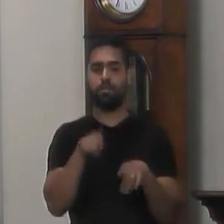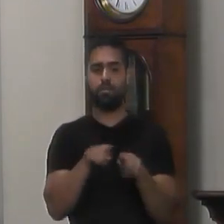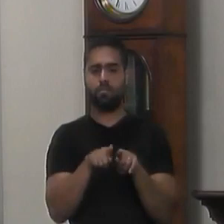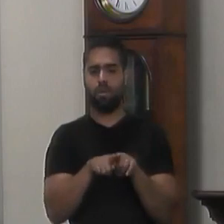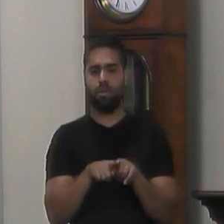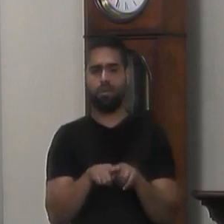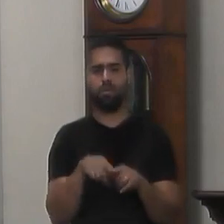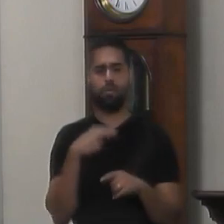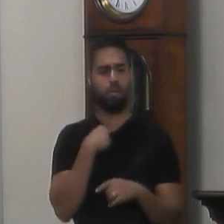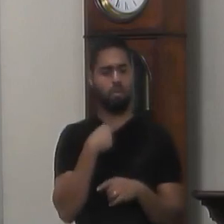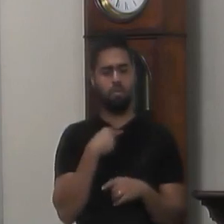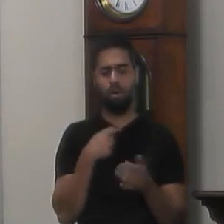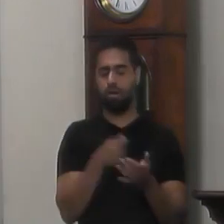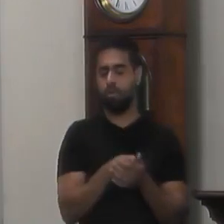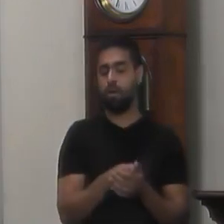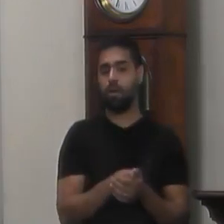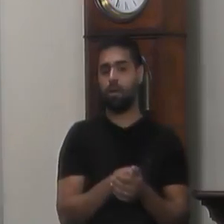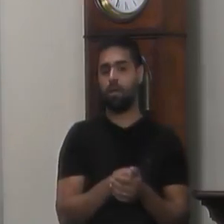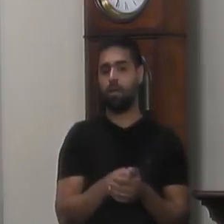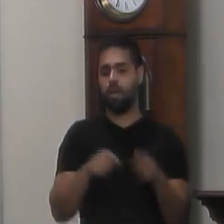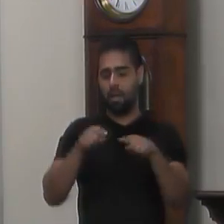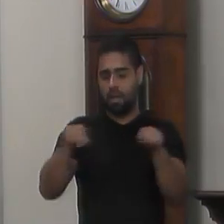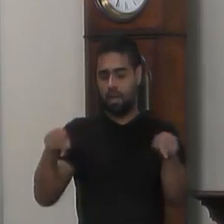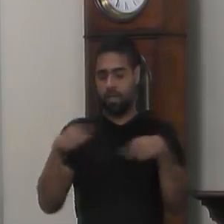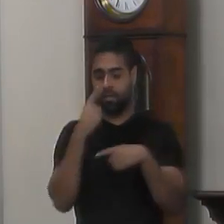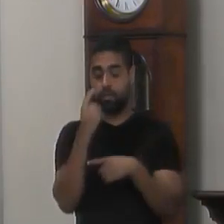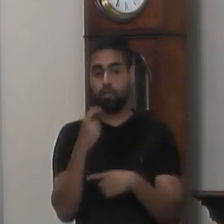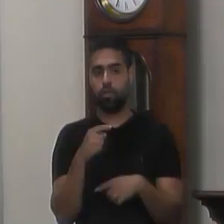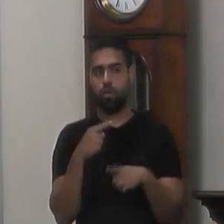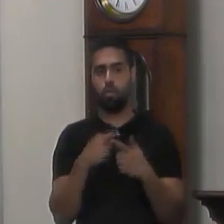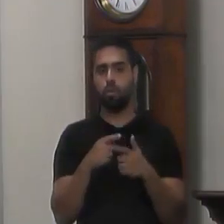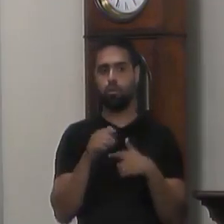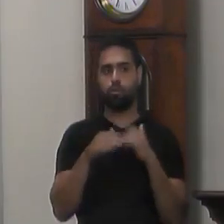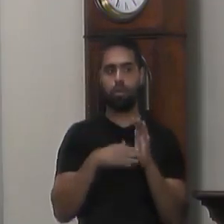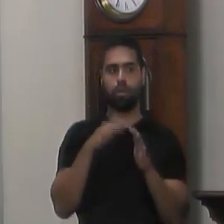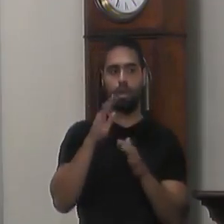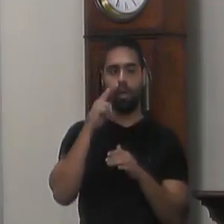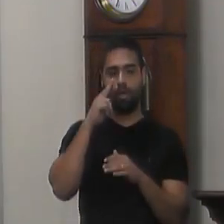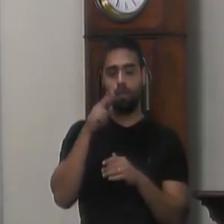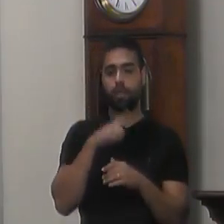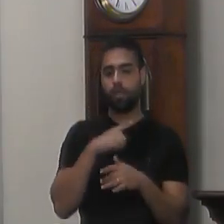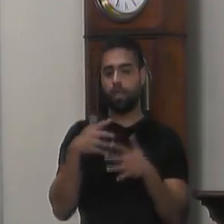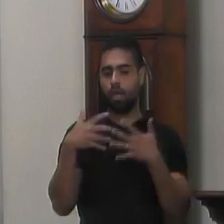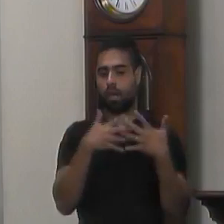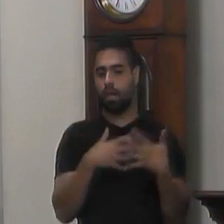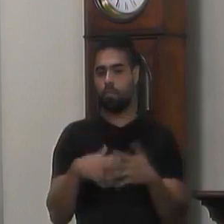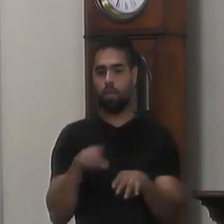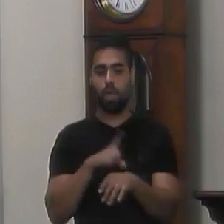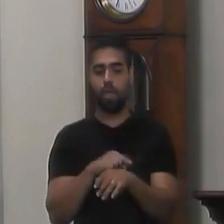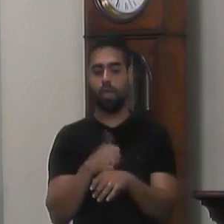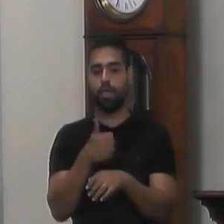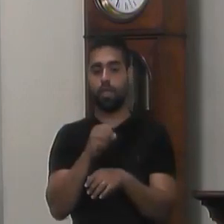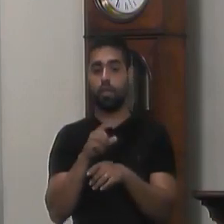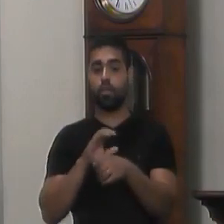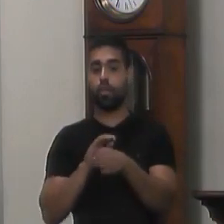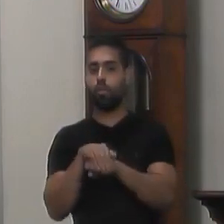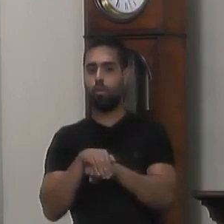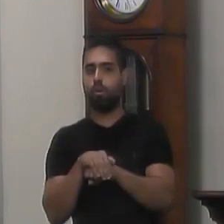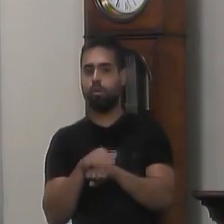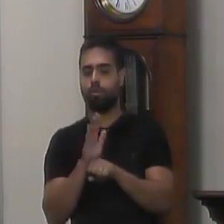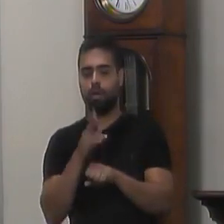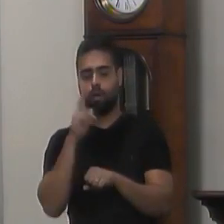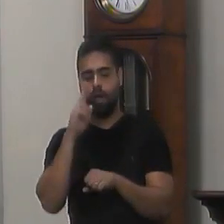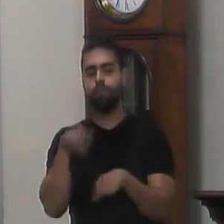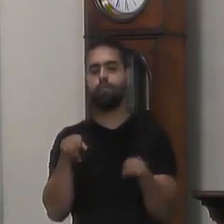não paga o caminhão, não paga a caçamba. Porque todo mundo está vendo, tem caminhão que chega lá 10 horas da noite. Mas eu já